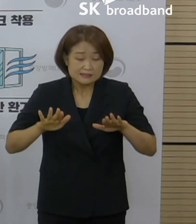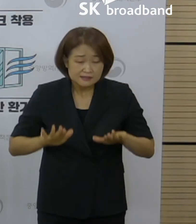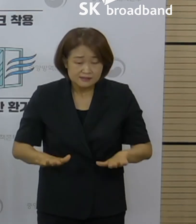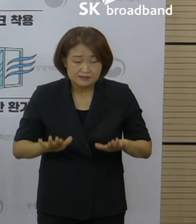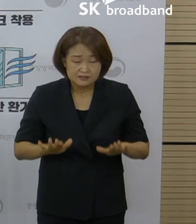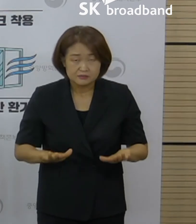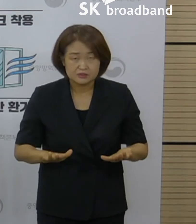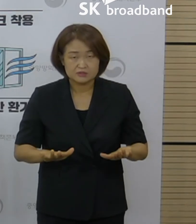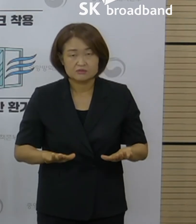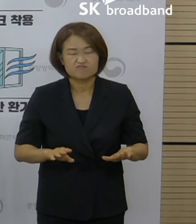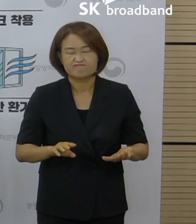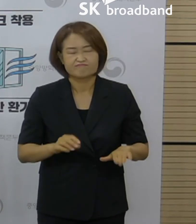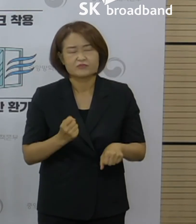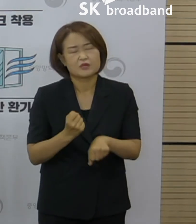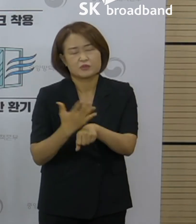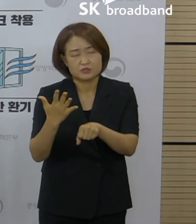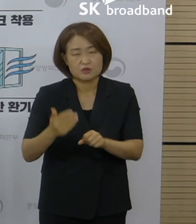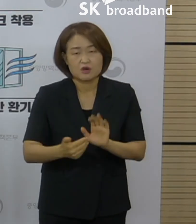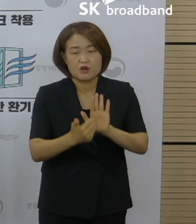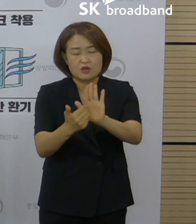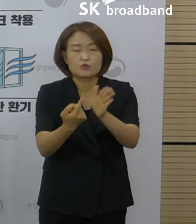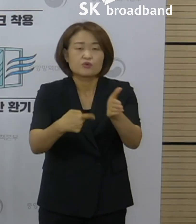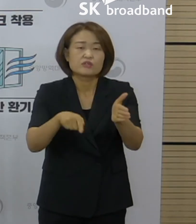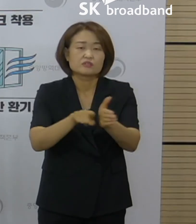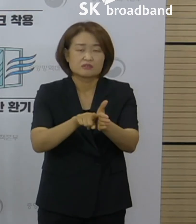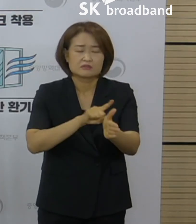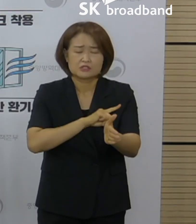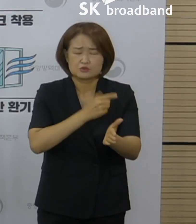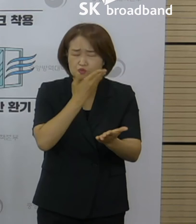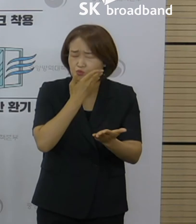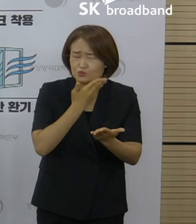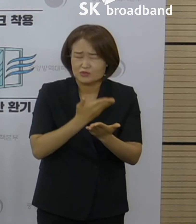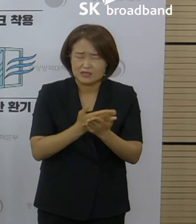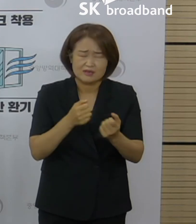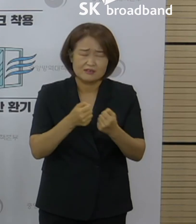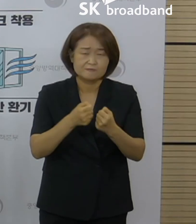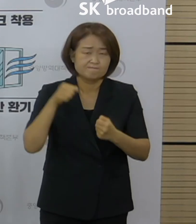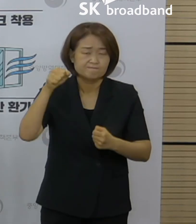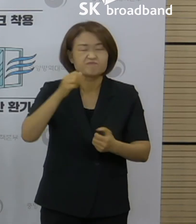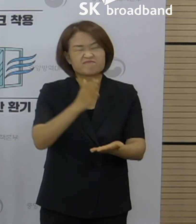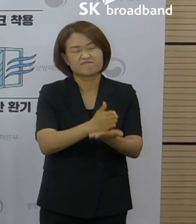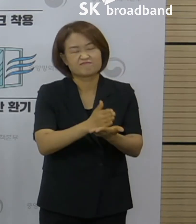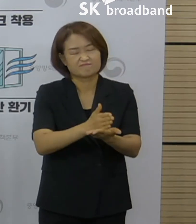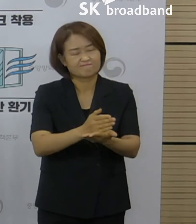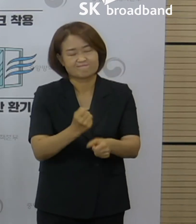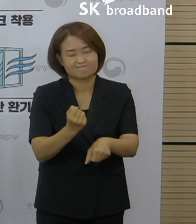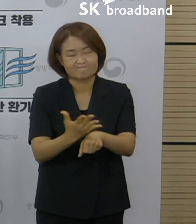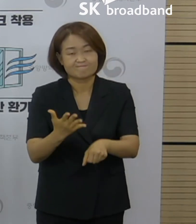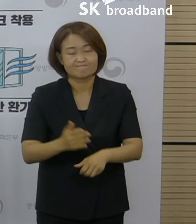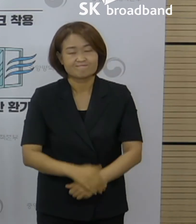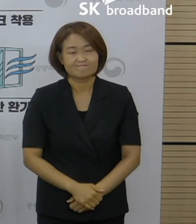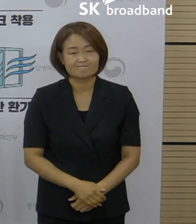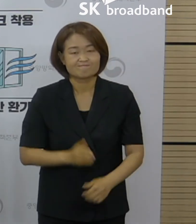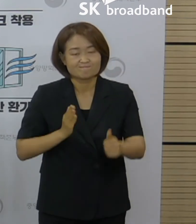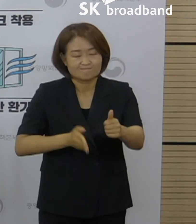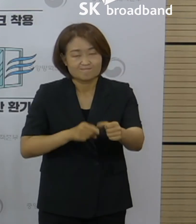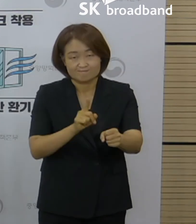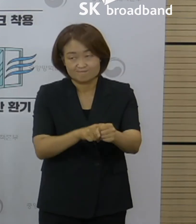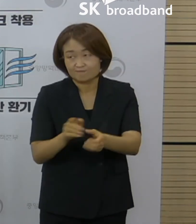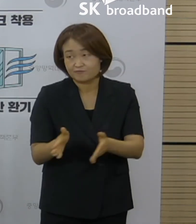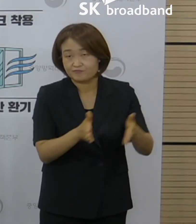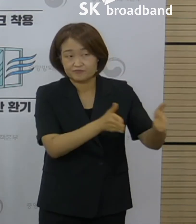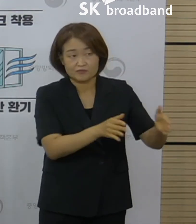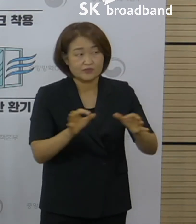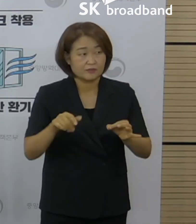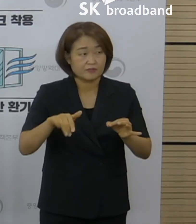시점에서 매우 중요한 지점이라고 판단을 합니다. 네, 예방접종 관련된 두 가지 추가 질문이 있어서